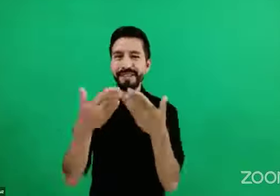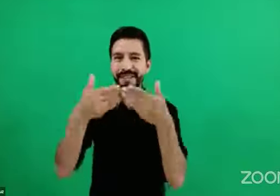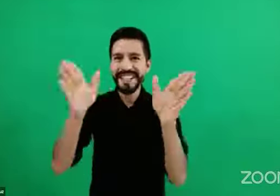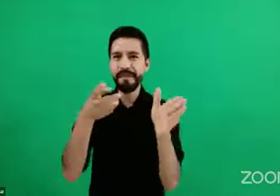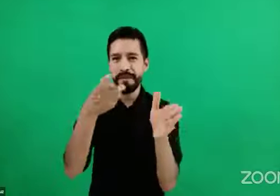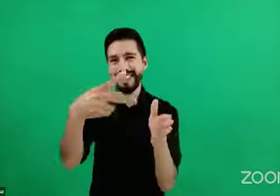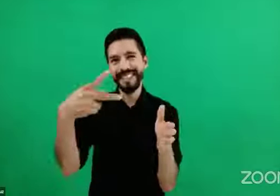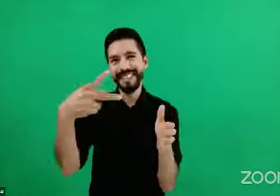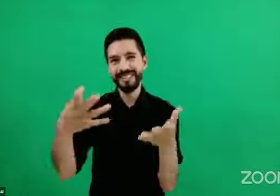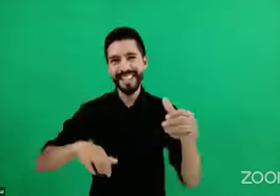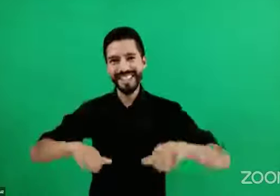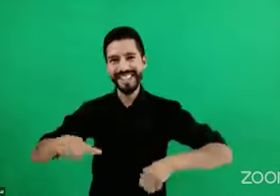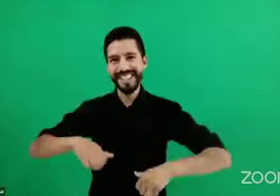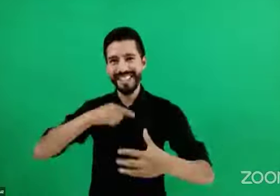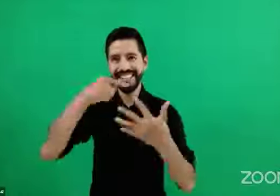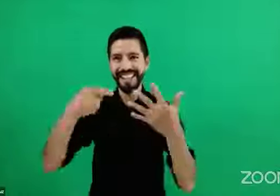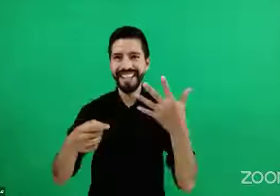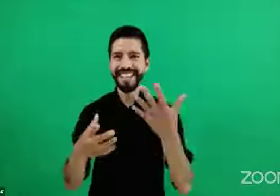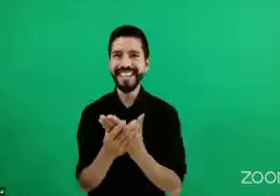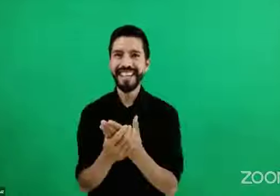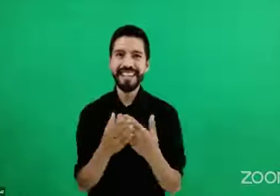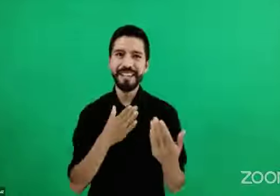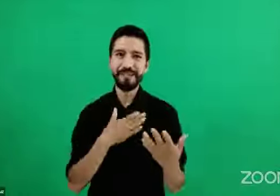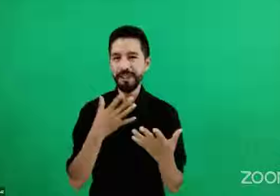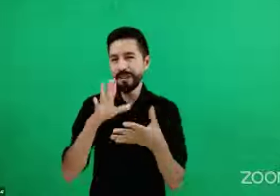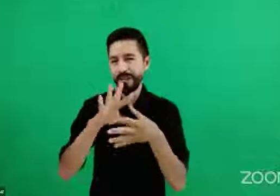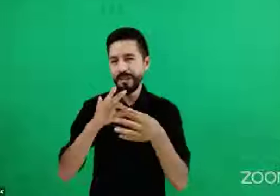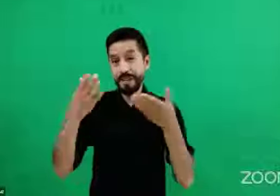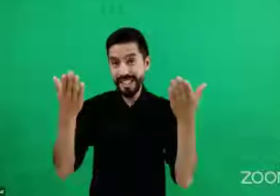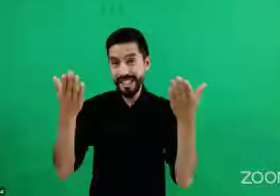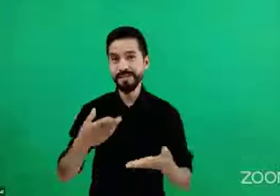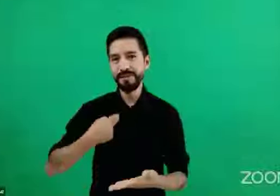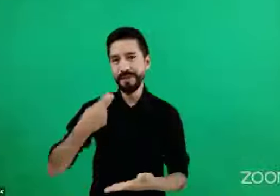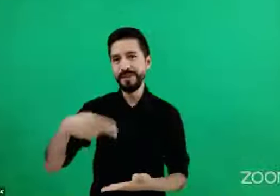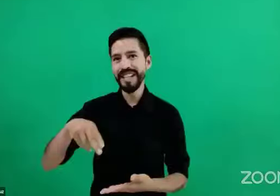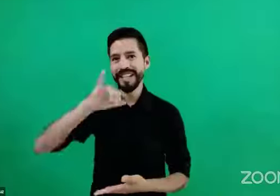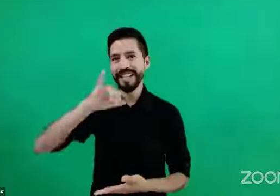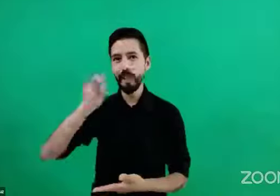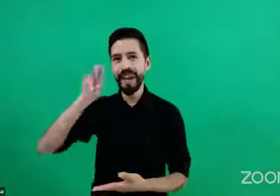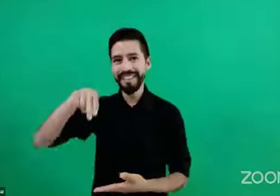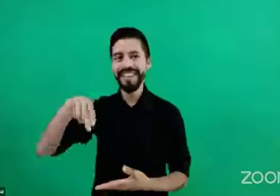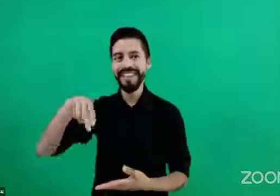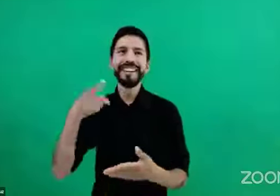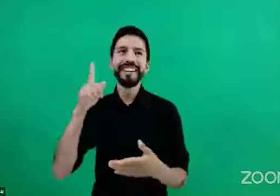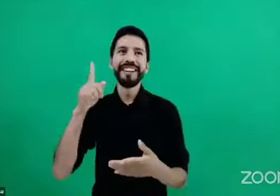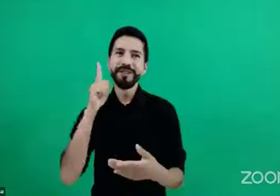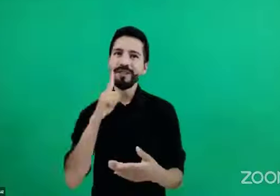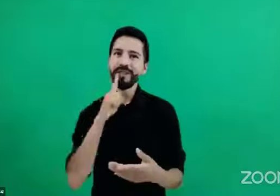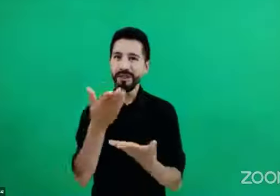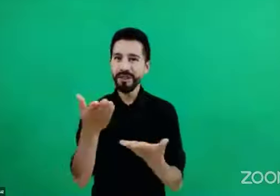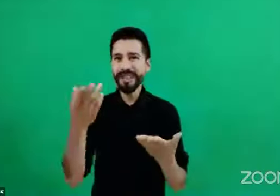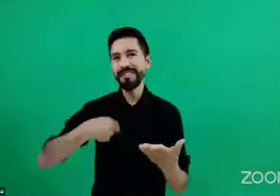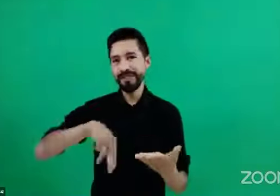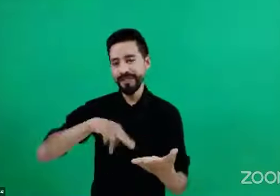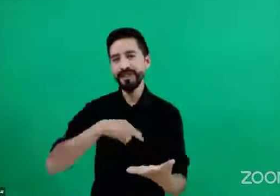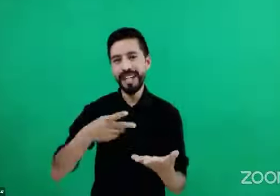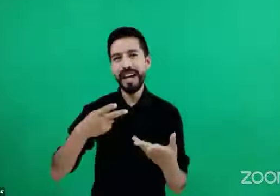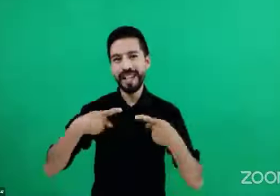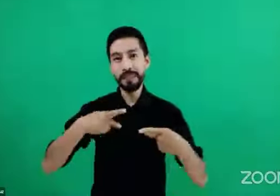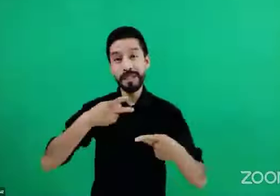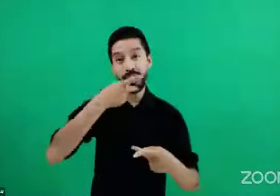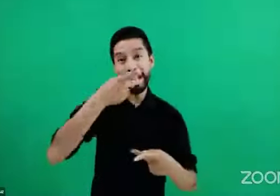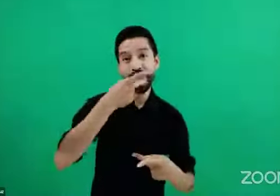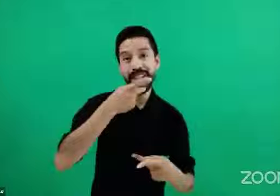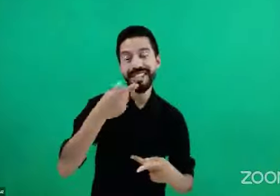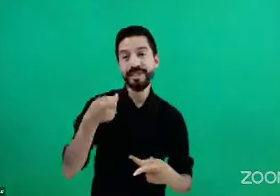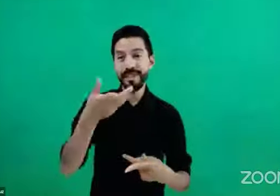a descubrir esa parte de ustedes, las actividades. Y bueno, yo me presento, mi nombre es Juan. Los sordos, a nosotros, a